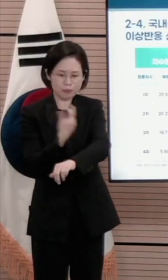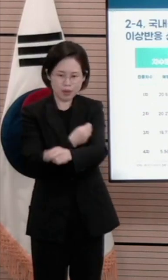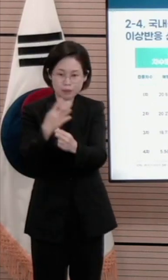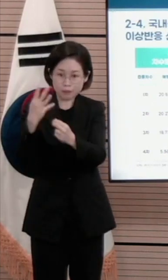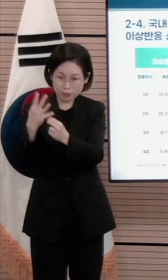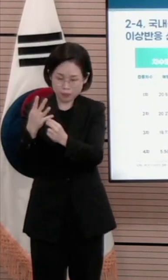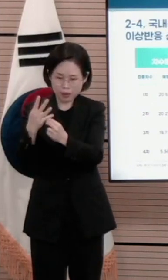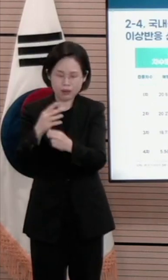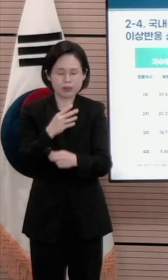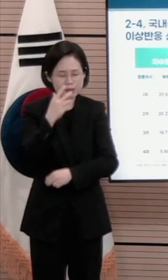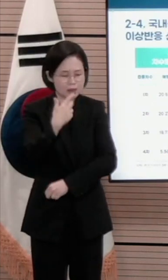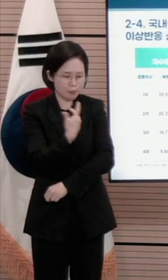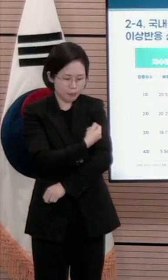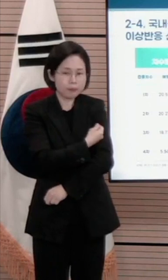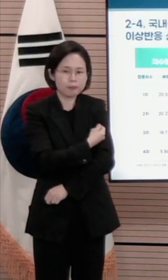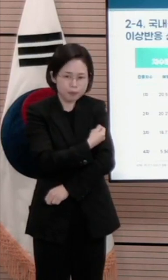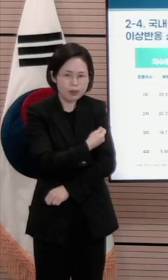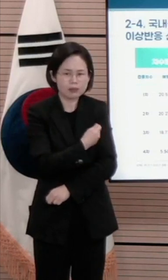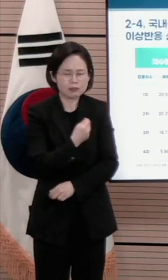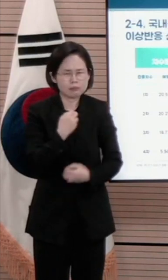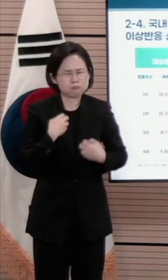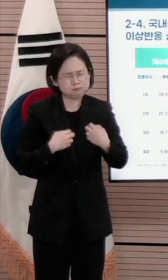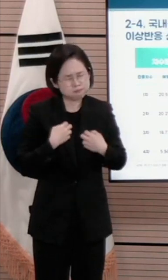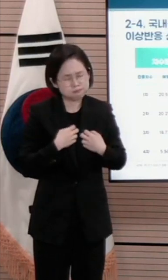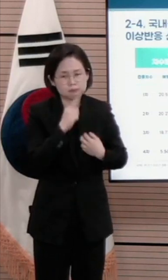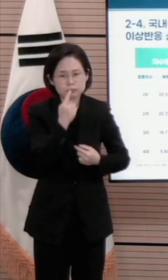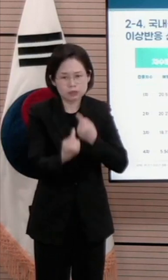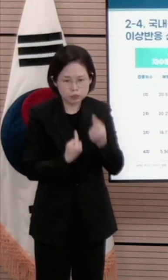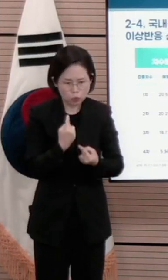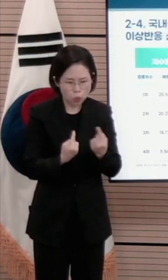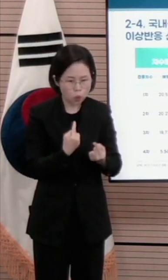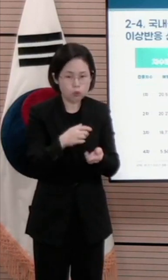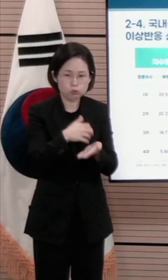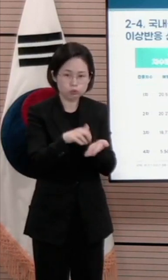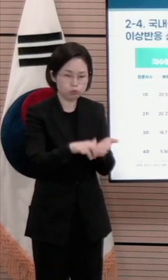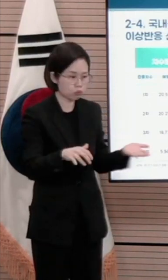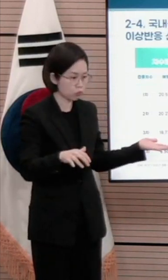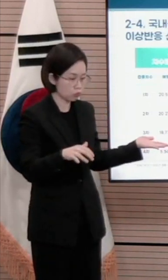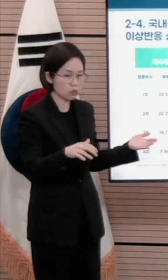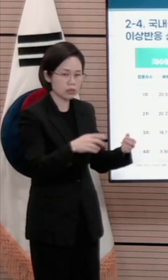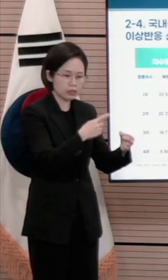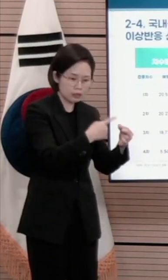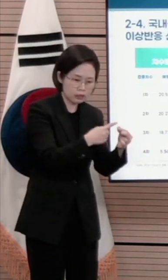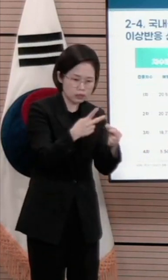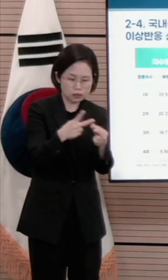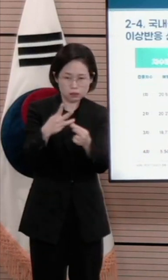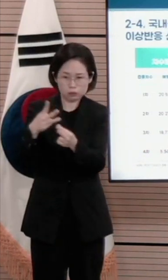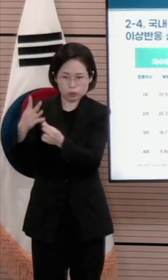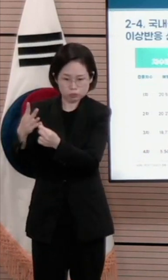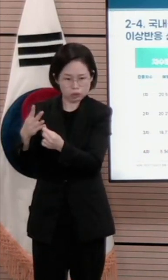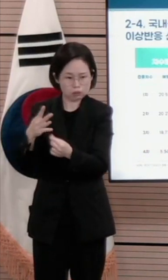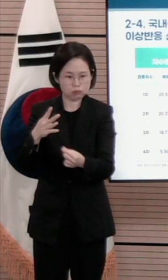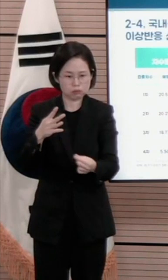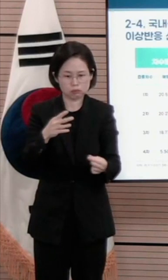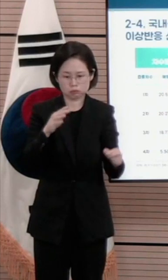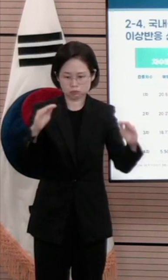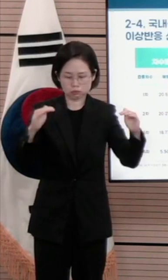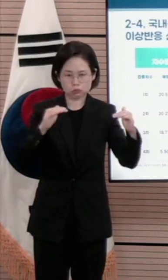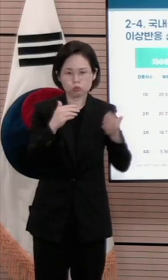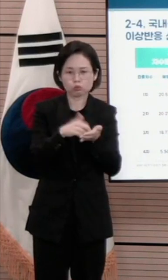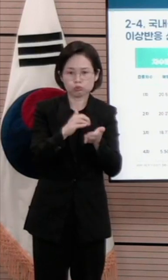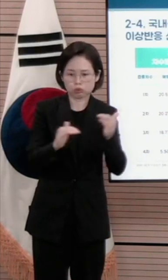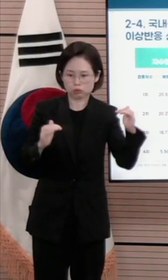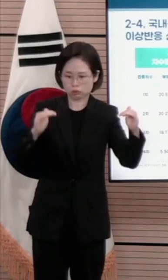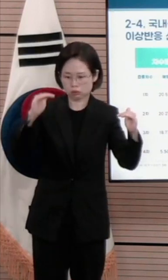3차, 4차에서 이상 반응 신고율이 점점 줄어드는 거 보실 수가 있겠고요. 외국 모더나